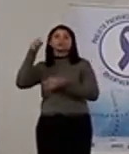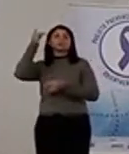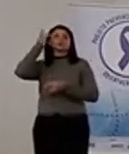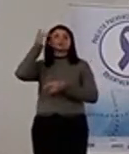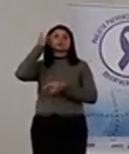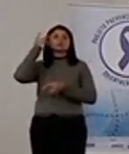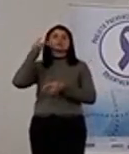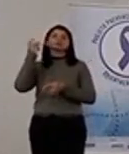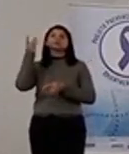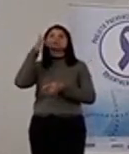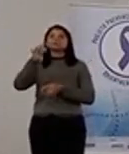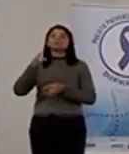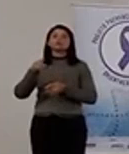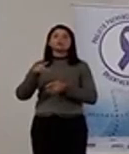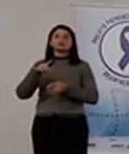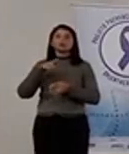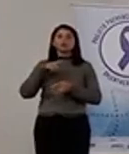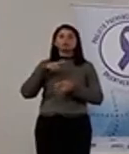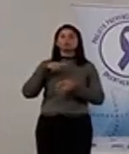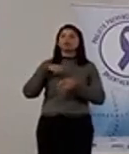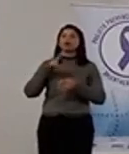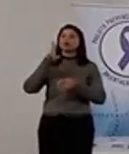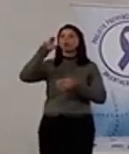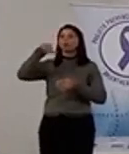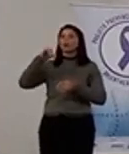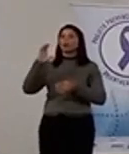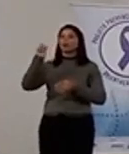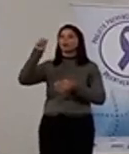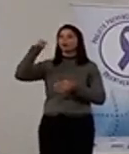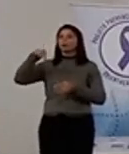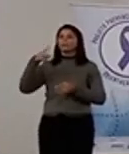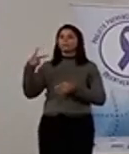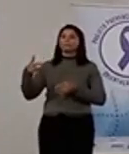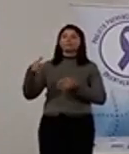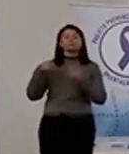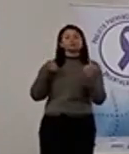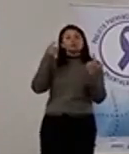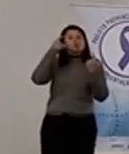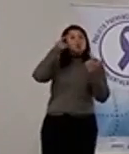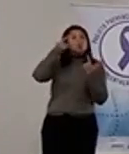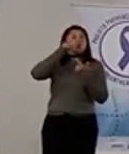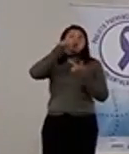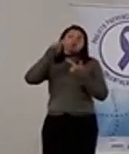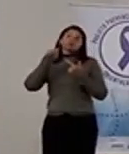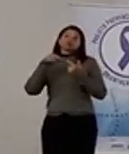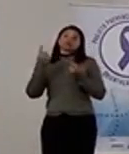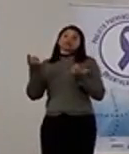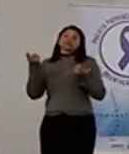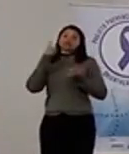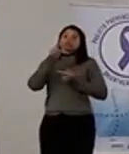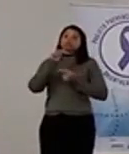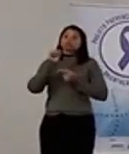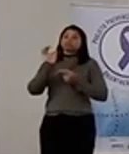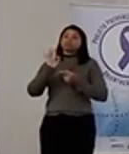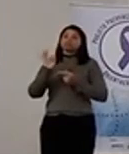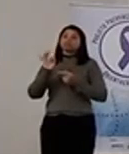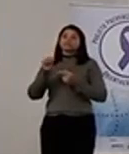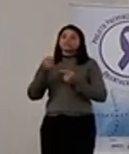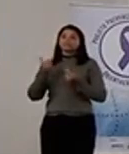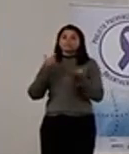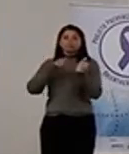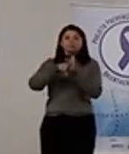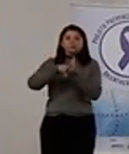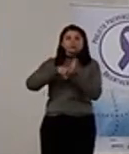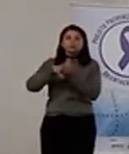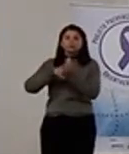funcionando em São Paulo. Tinha um na Unicamp, mas acho que não está mais funcionando. Que, infelizmente, os CIATES eram tudo feito por pesquisa, né?